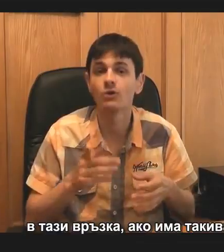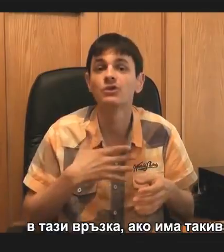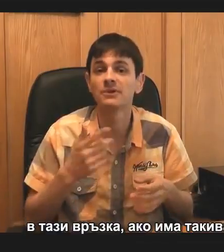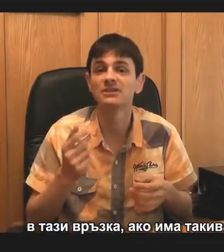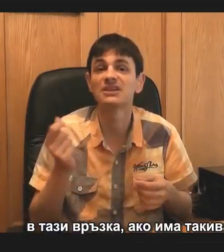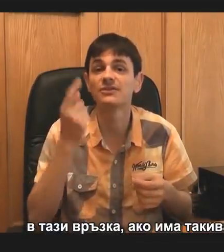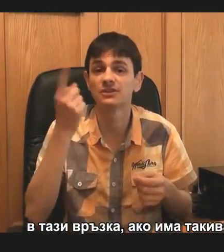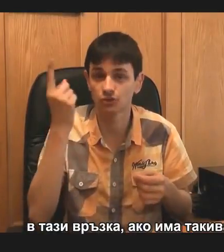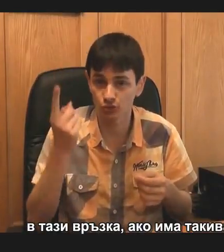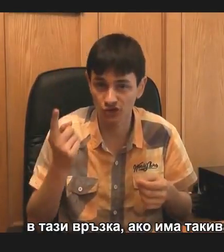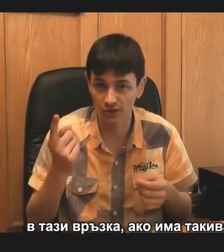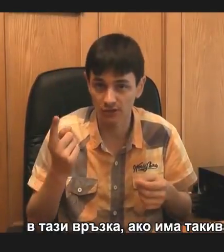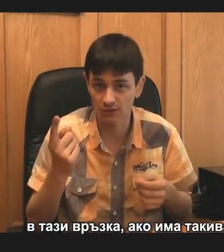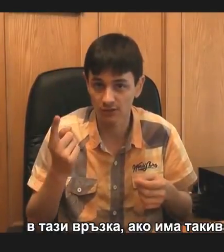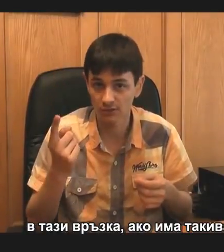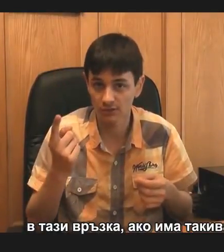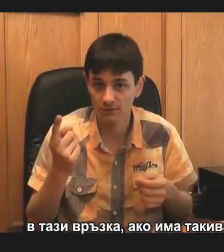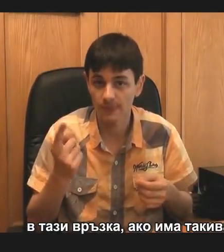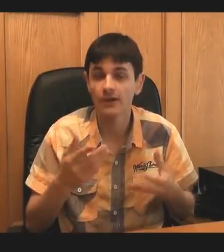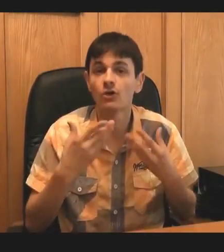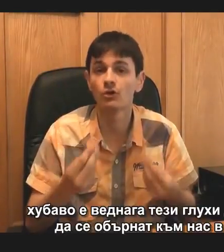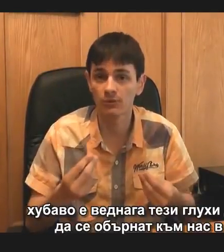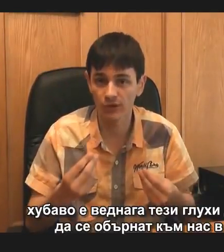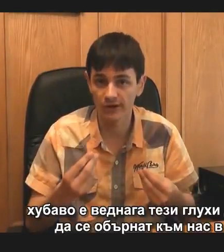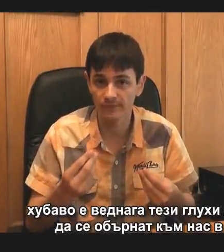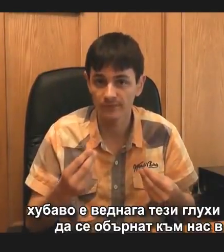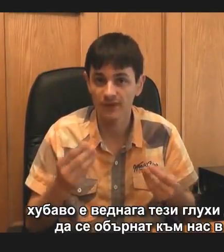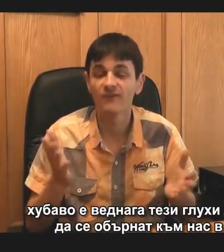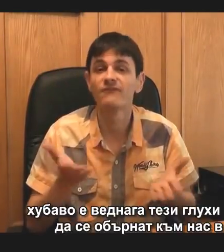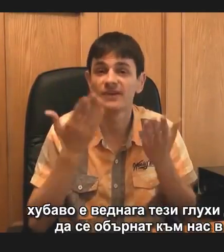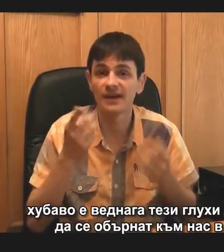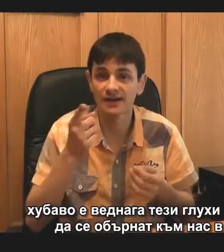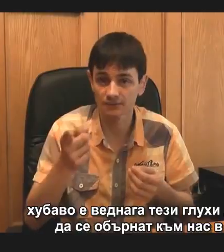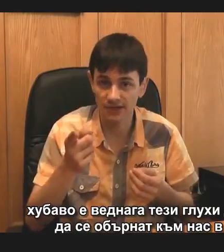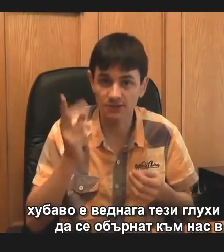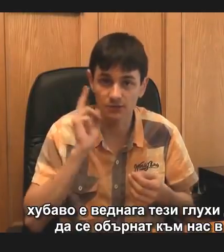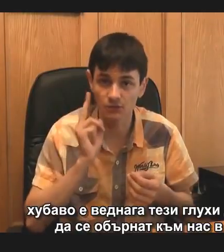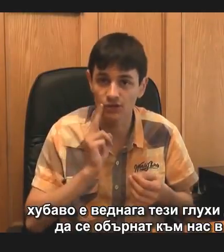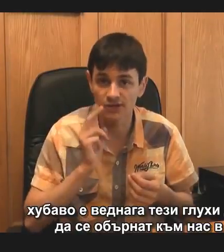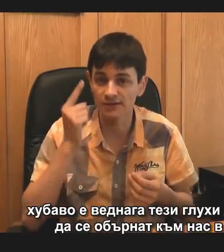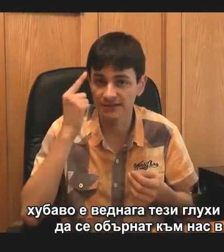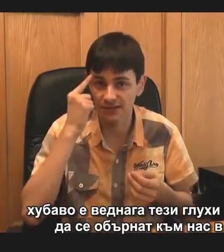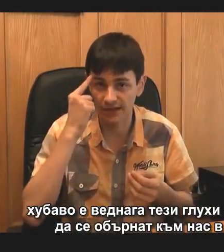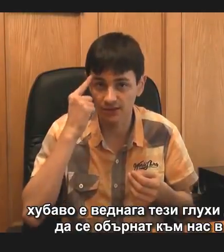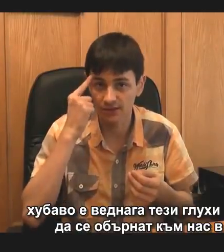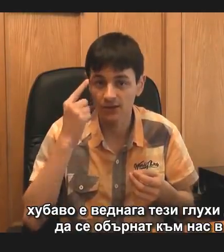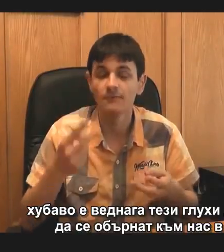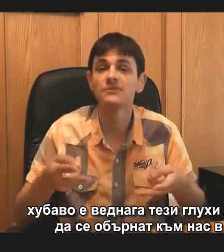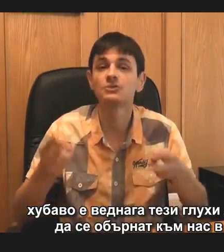ако има такива случаи, хубаво е, беднага тези глухи да еднаят да